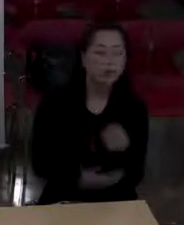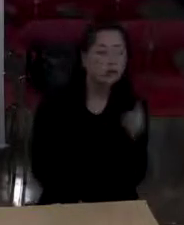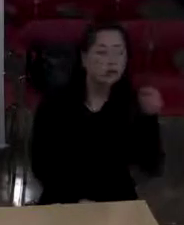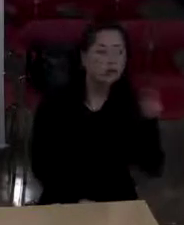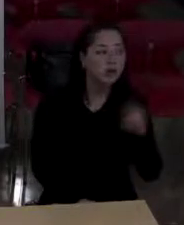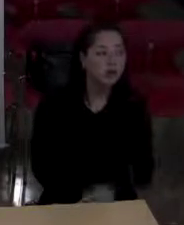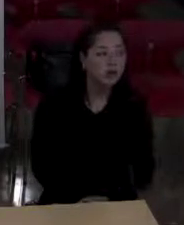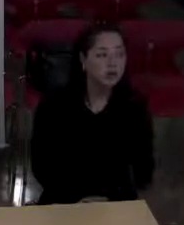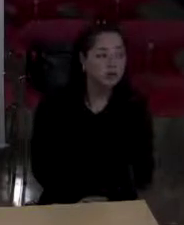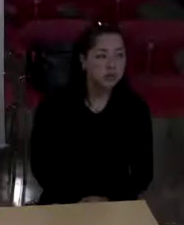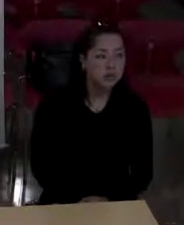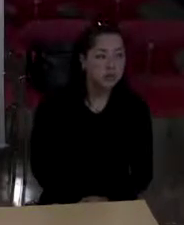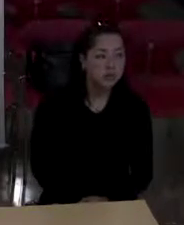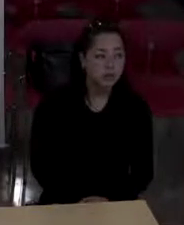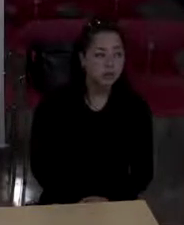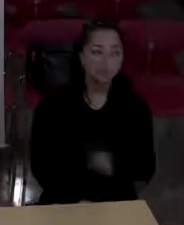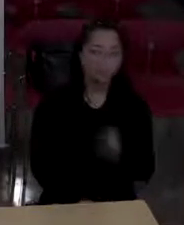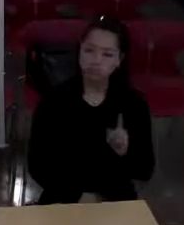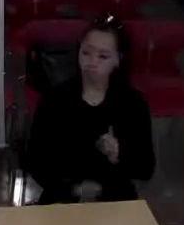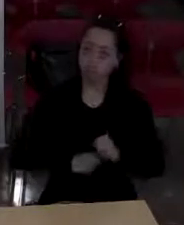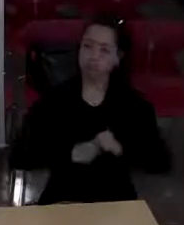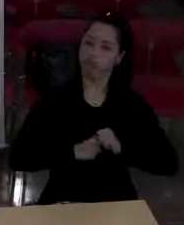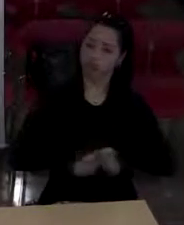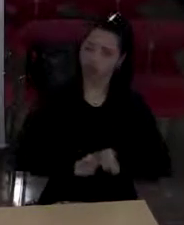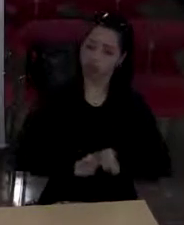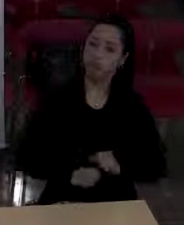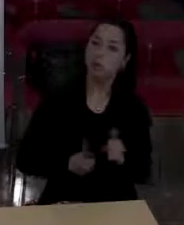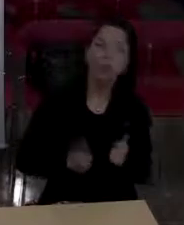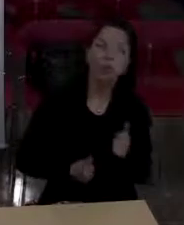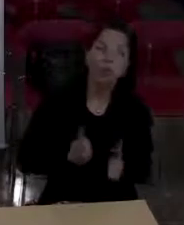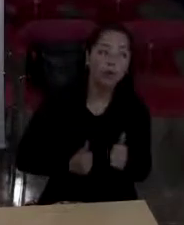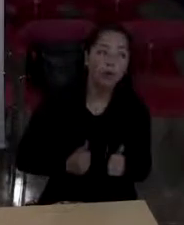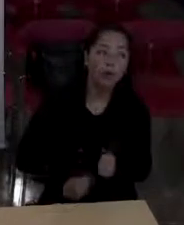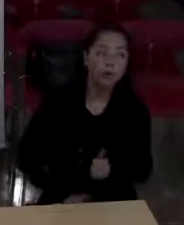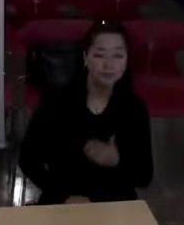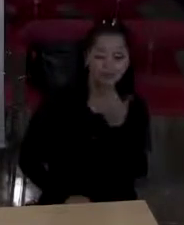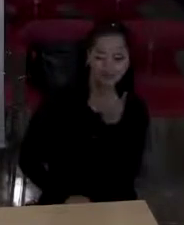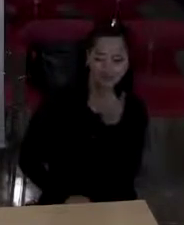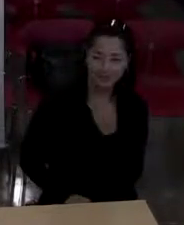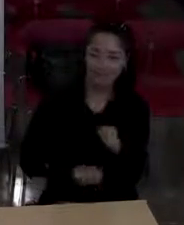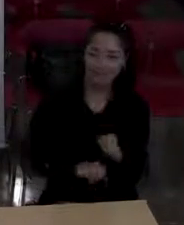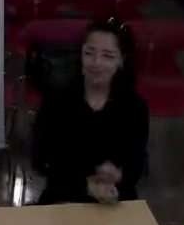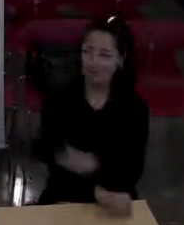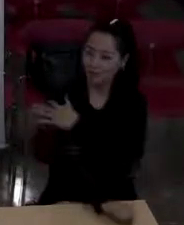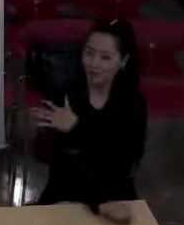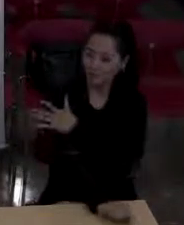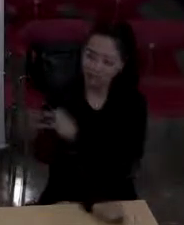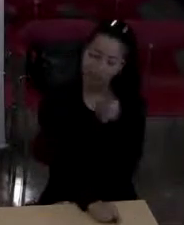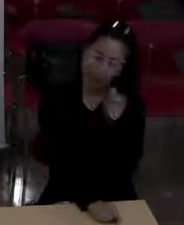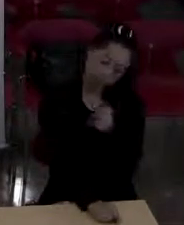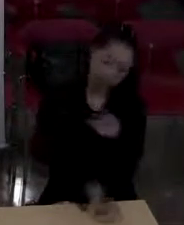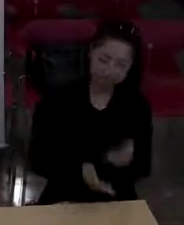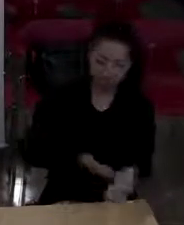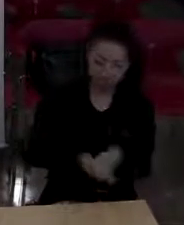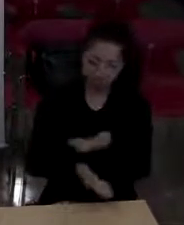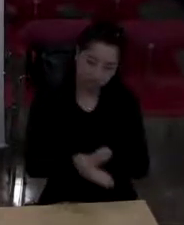algunas capacidades propias de esta edad, vemos que es a través de las emociones compartidas, los bebés generan, intercambian